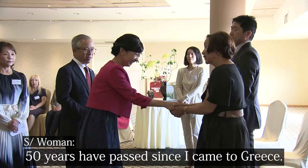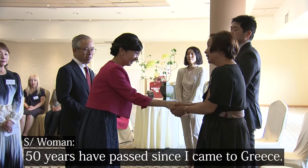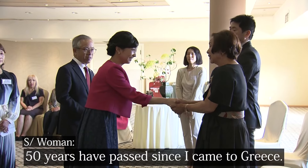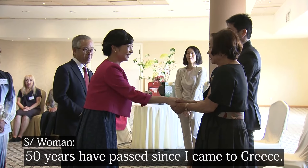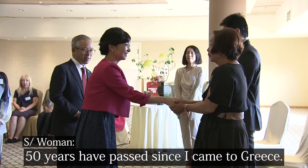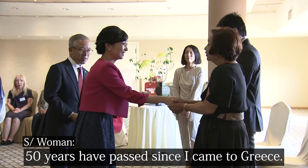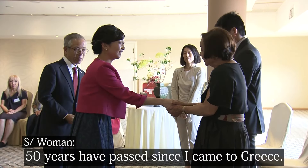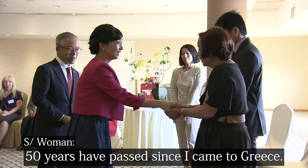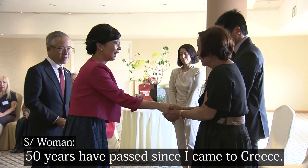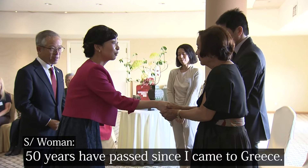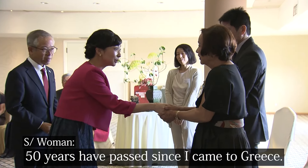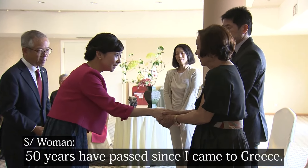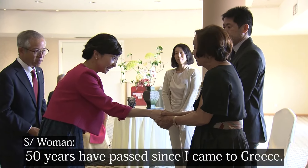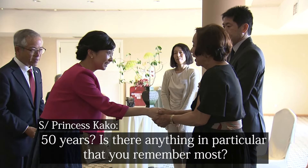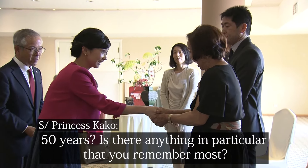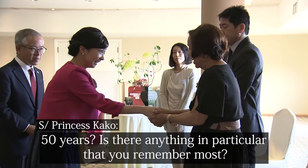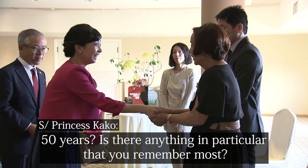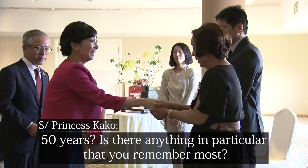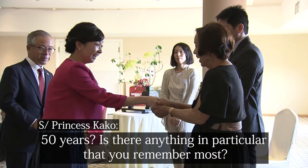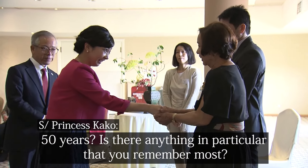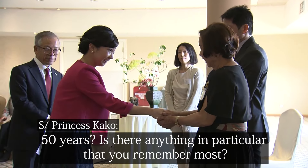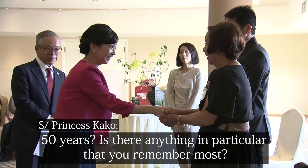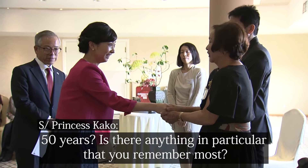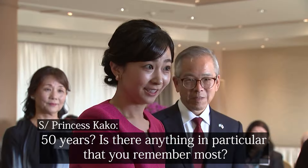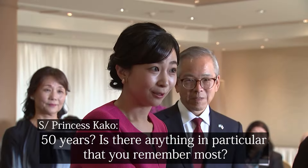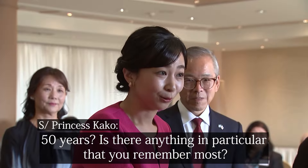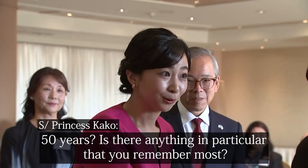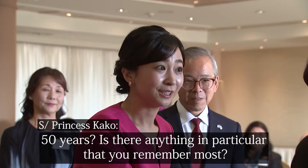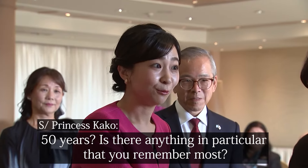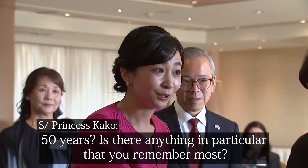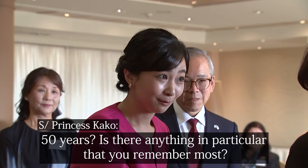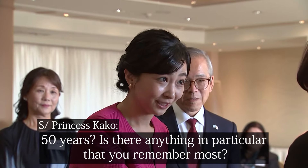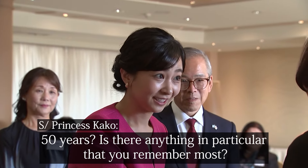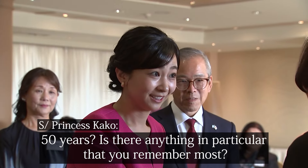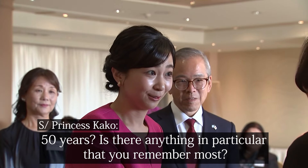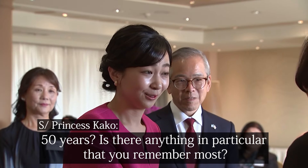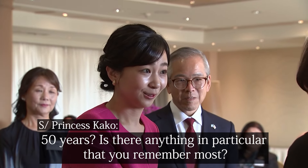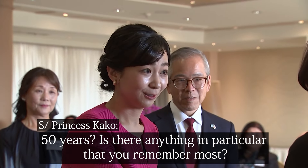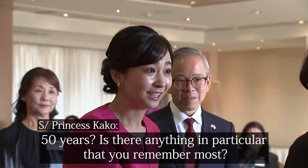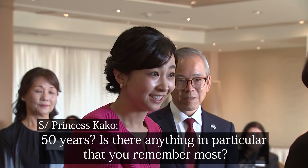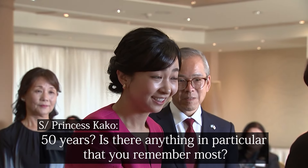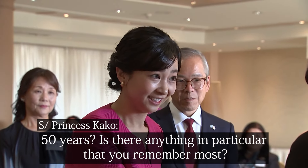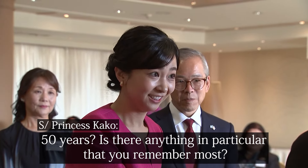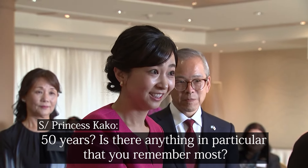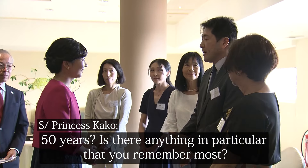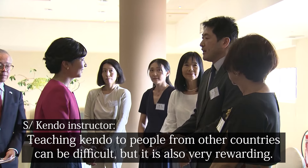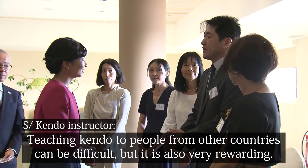牛舎に来て50年になります 。50年ですか。はい、何かこう特に思い出深かったこととかありますか。 海外の方